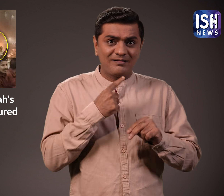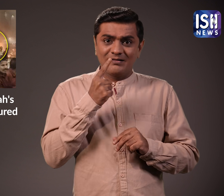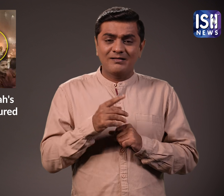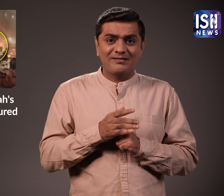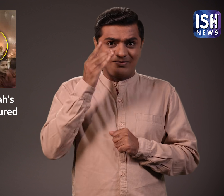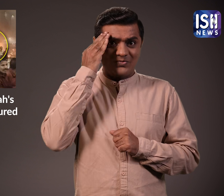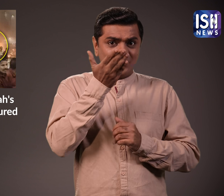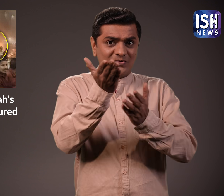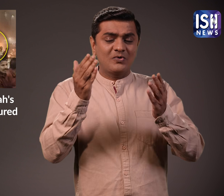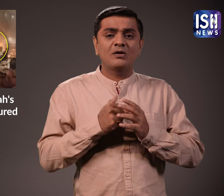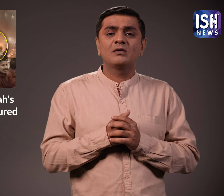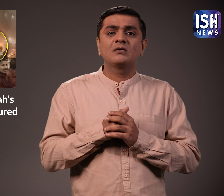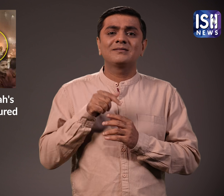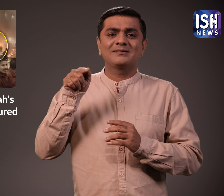कुछ चश्मदीदों का दावा है कि